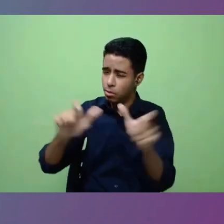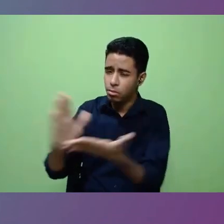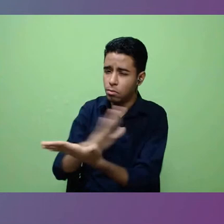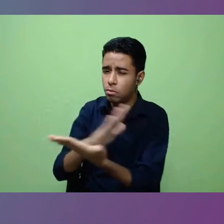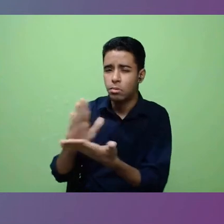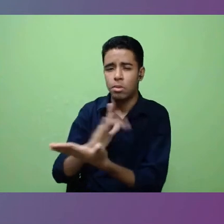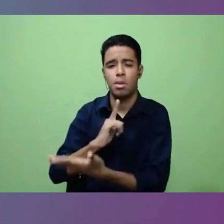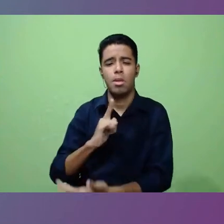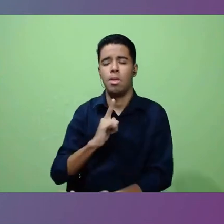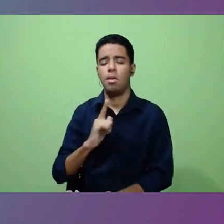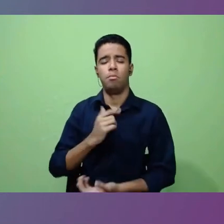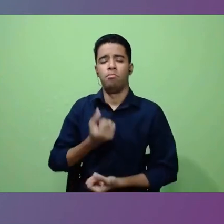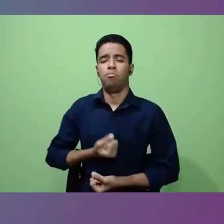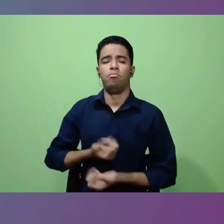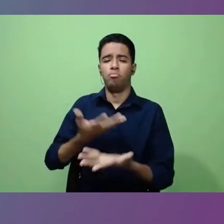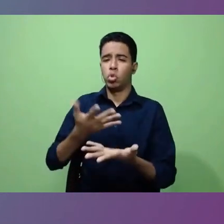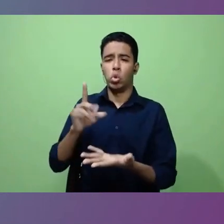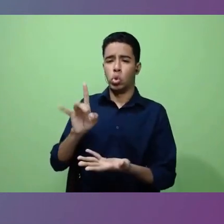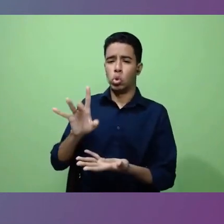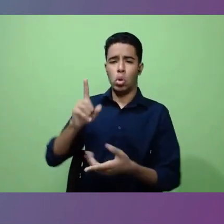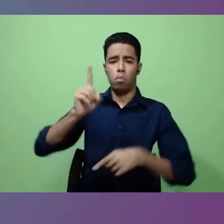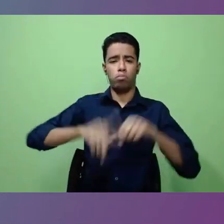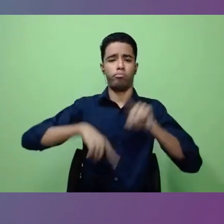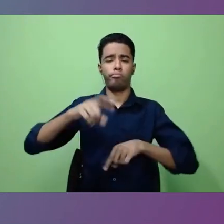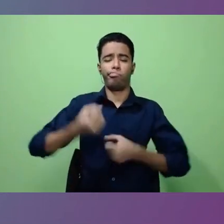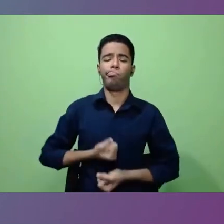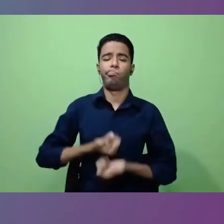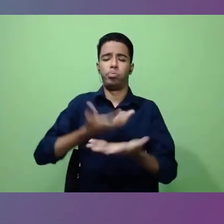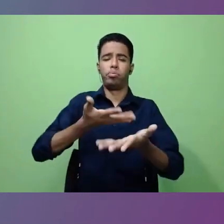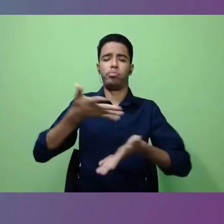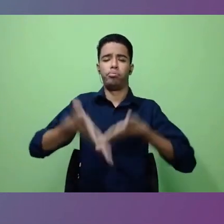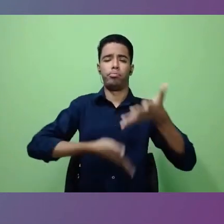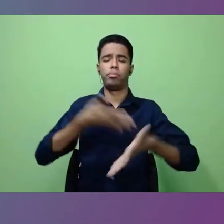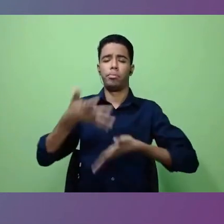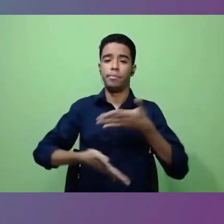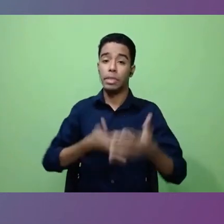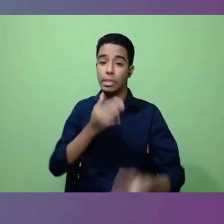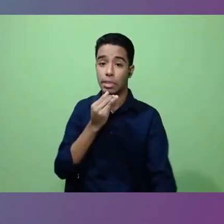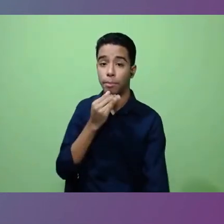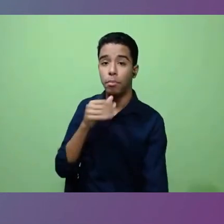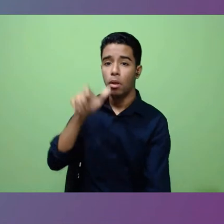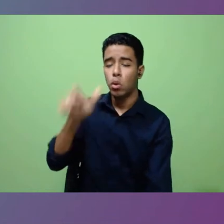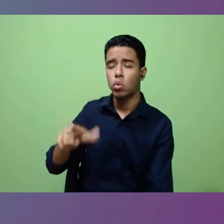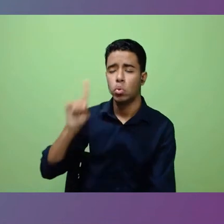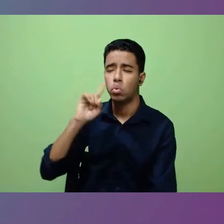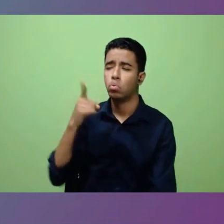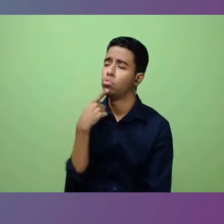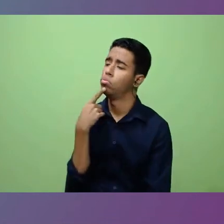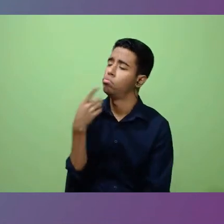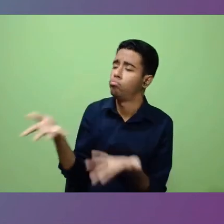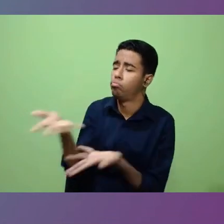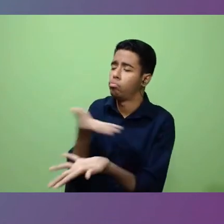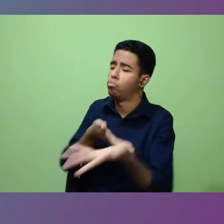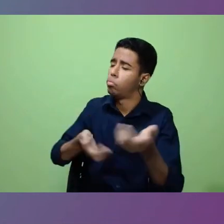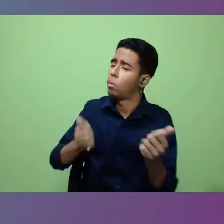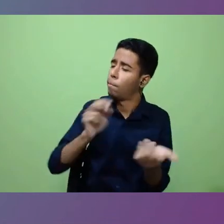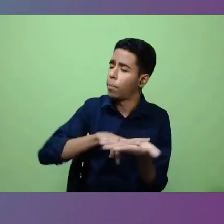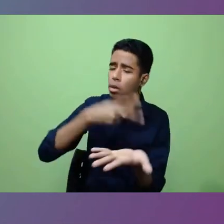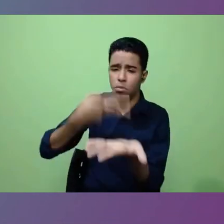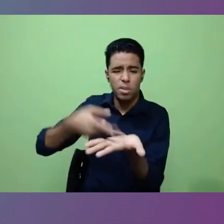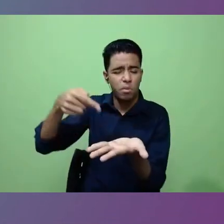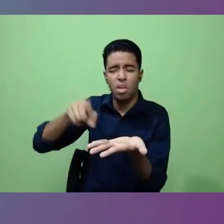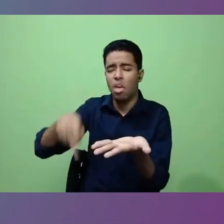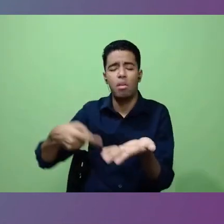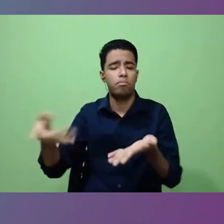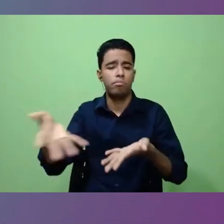produto. Tradução é isso aqui que eu faço com um surdo e deu. Só que para a gente chegar numa